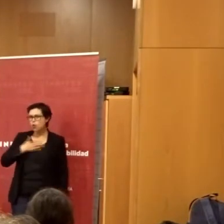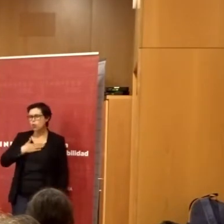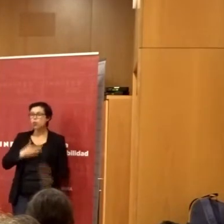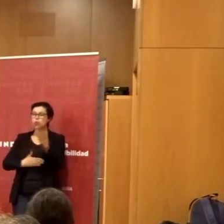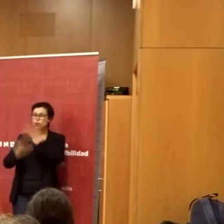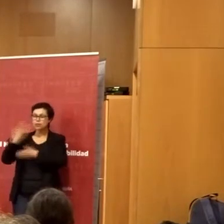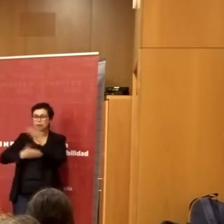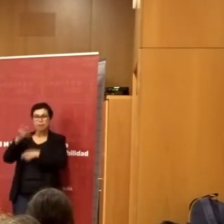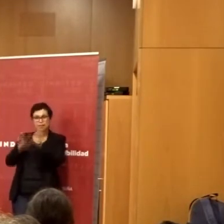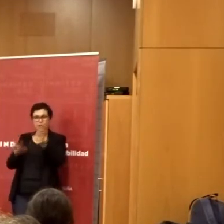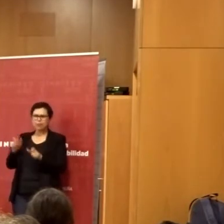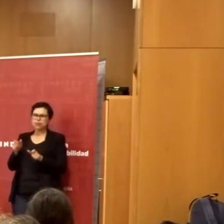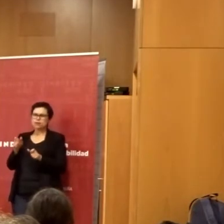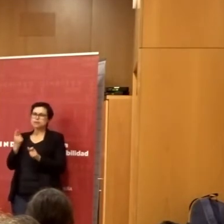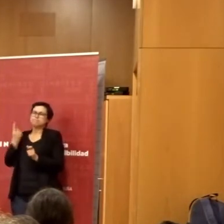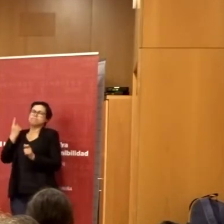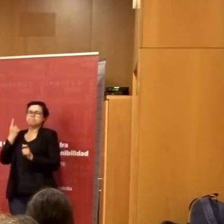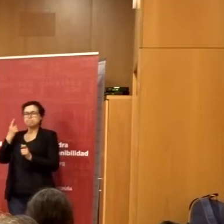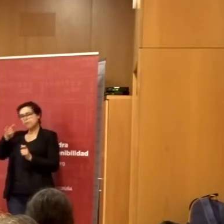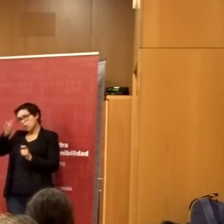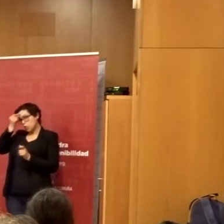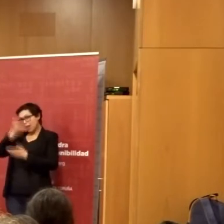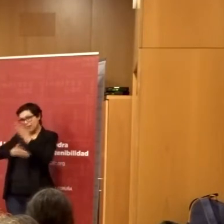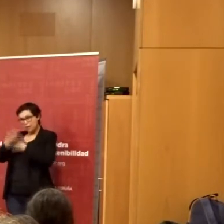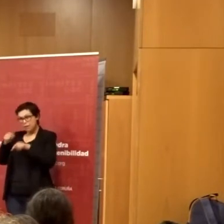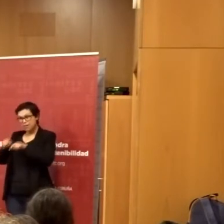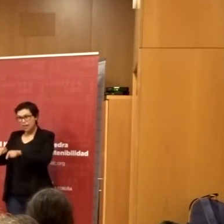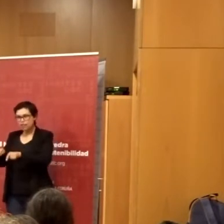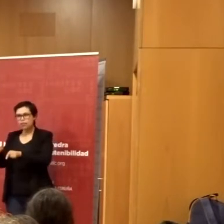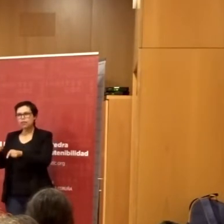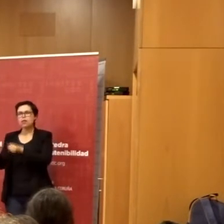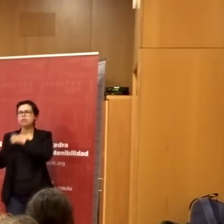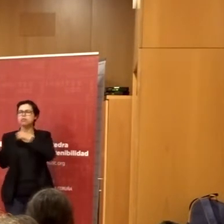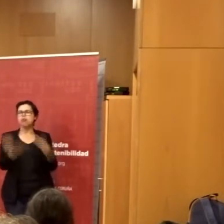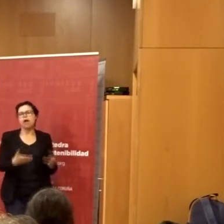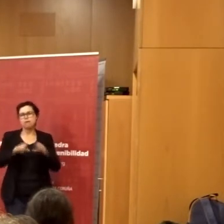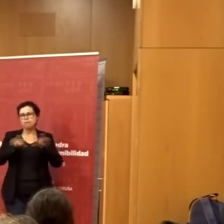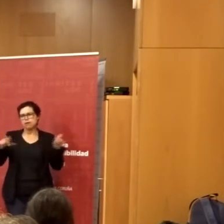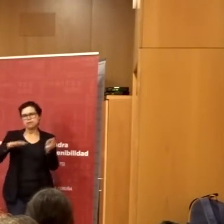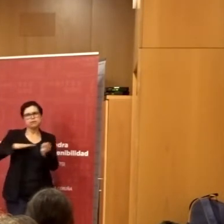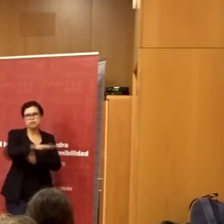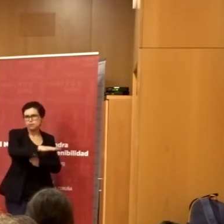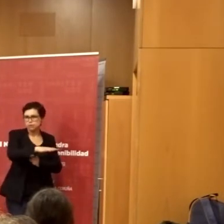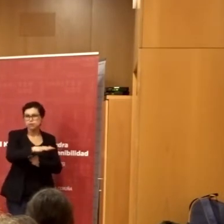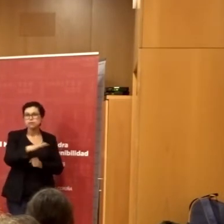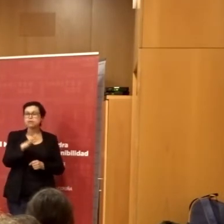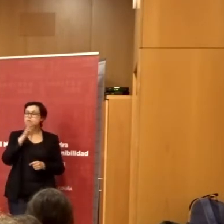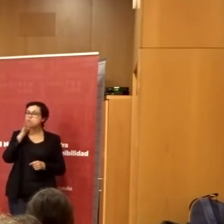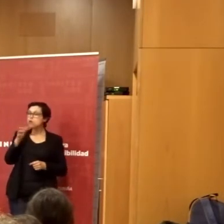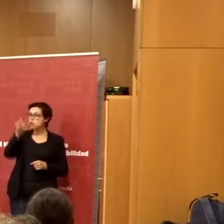con discapacidad intelectual en concreto tienen mucho que aportar a las empresas, porque tienen dos